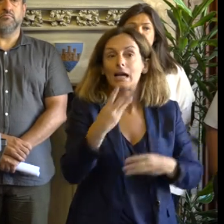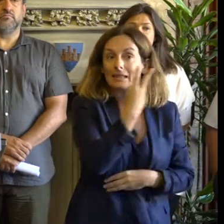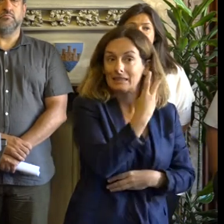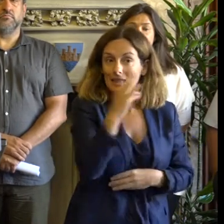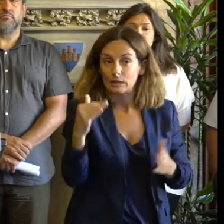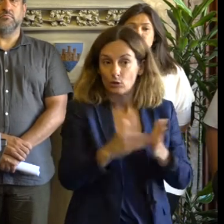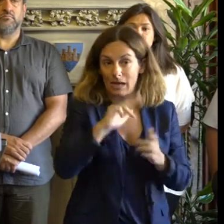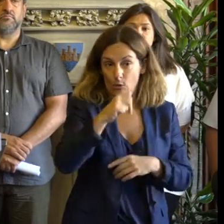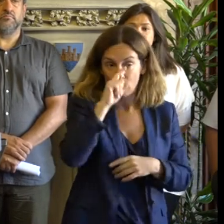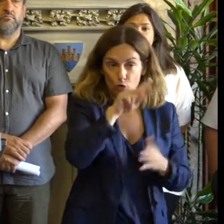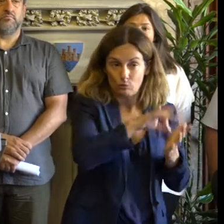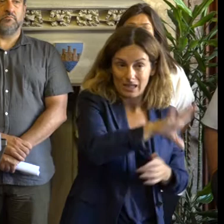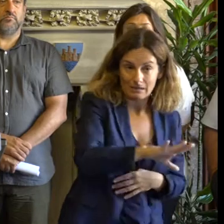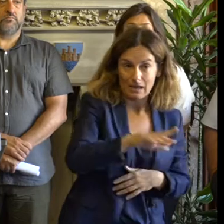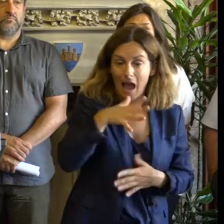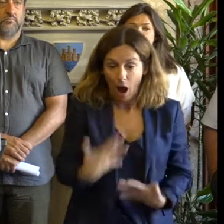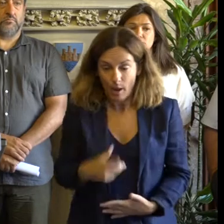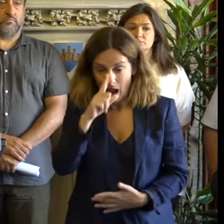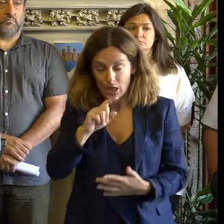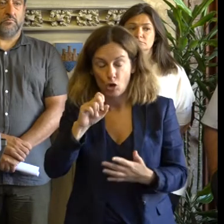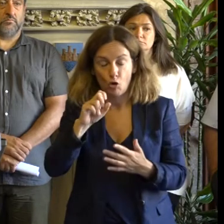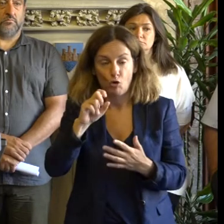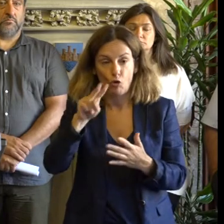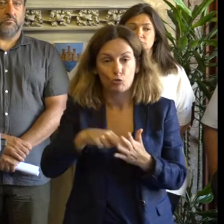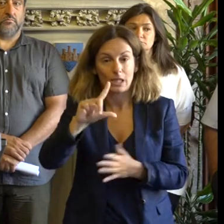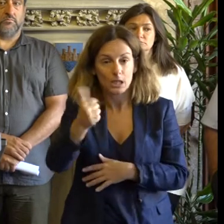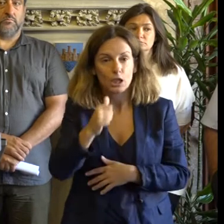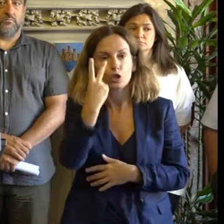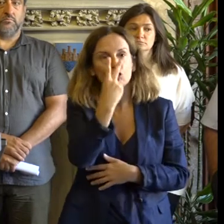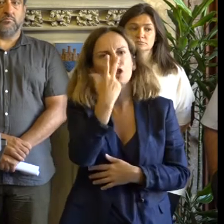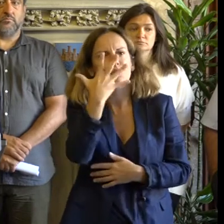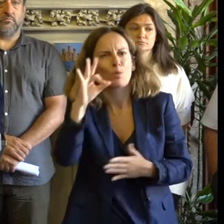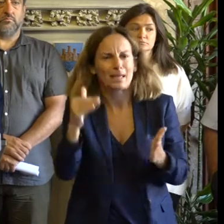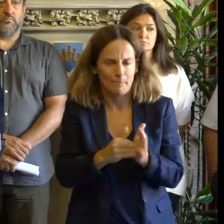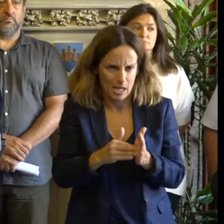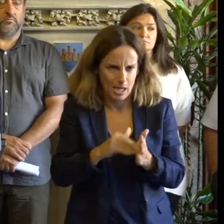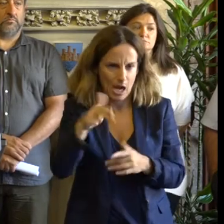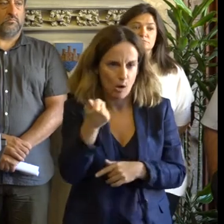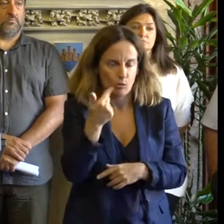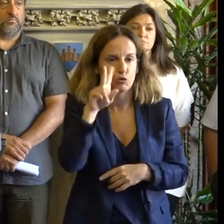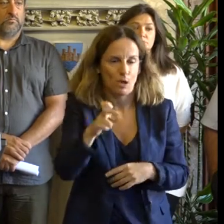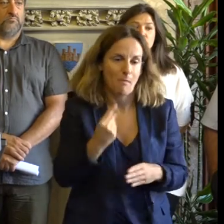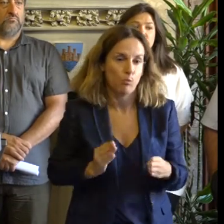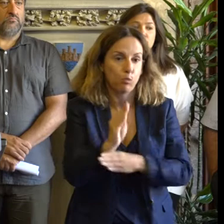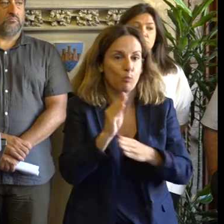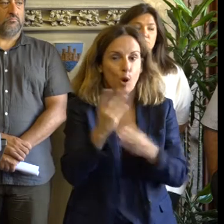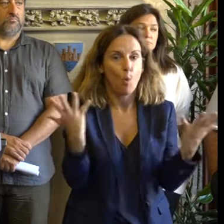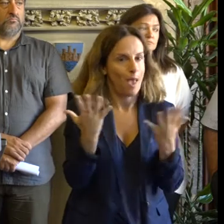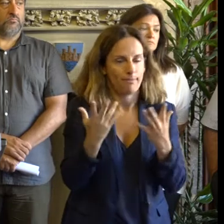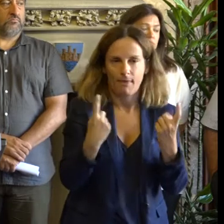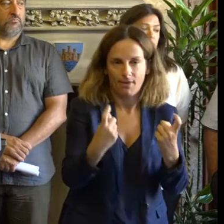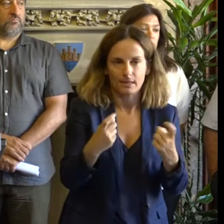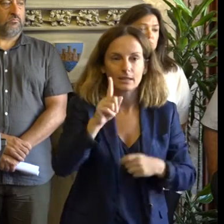2015 a 950.000 l'any 2016. No? En dependència s'han invertit quasi 3 milions d'euros en creació